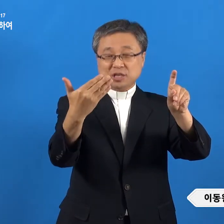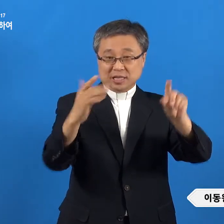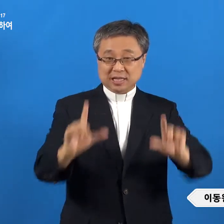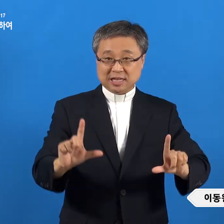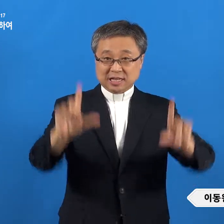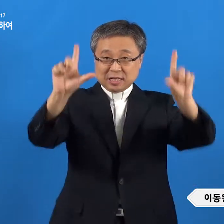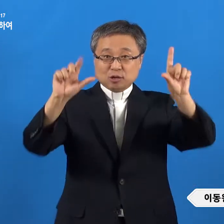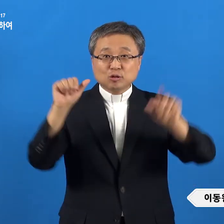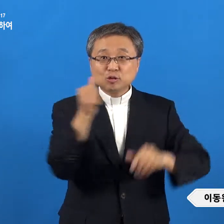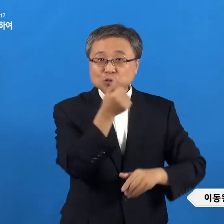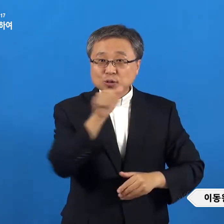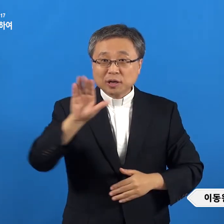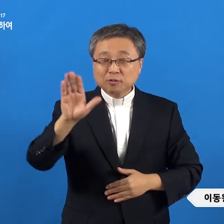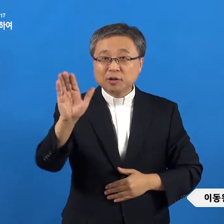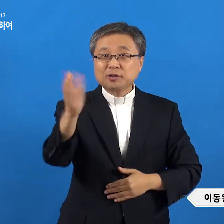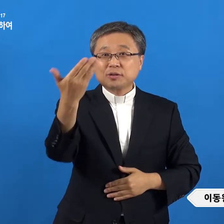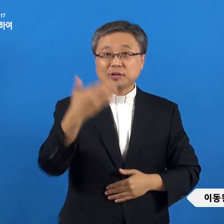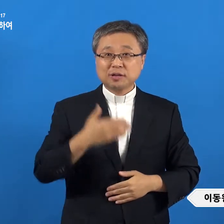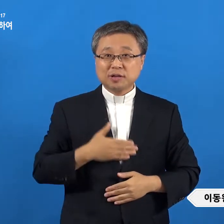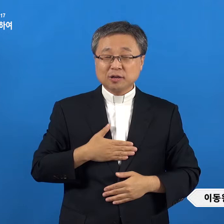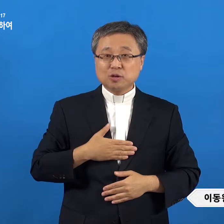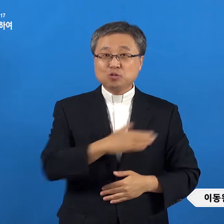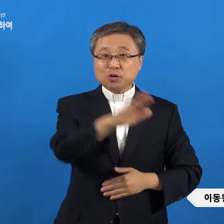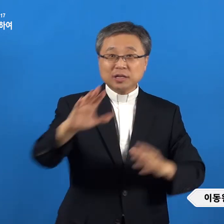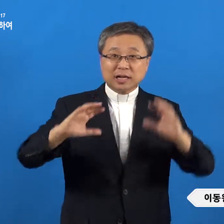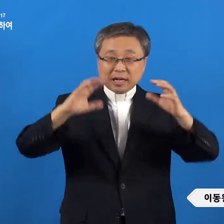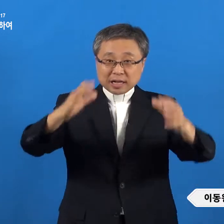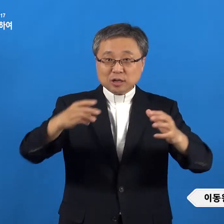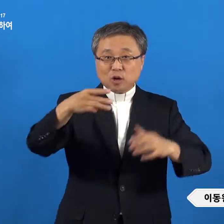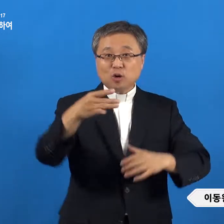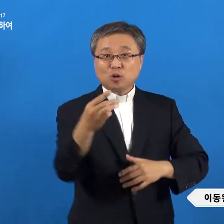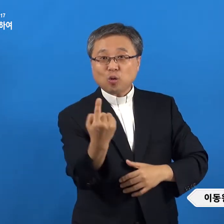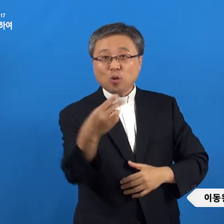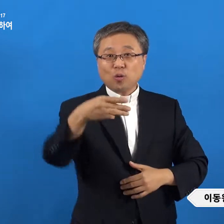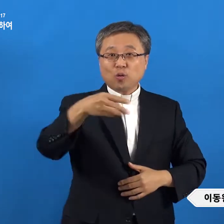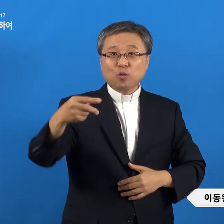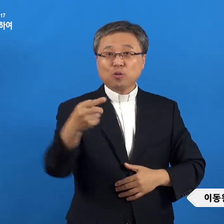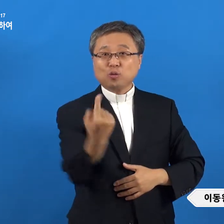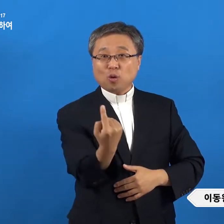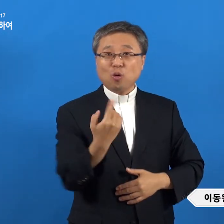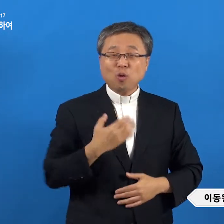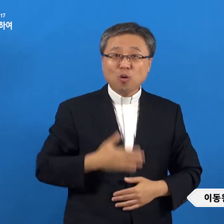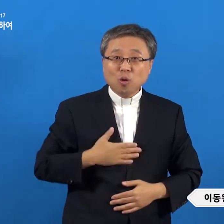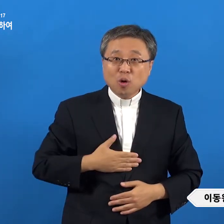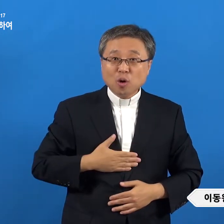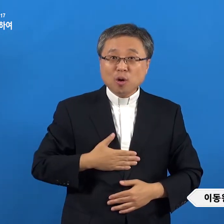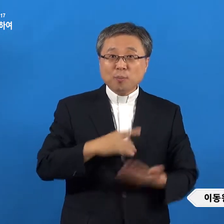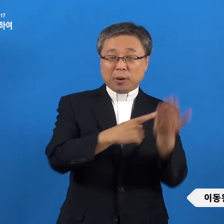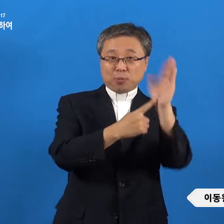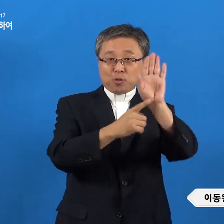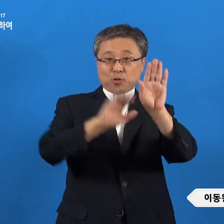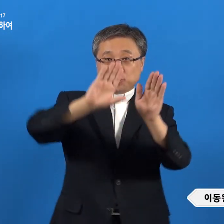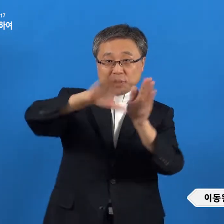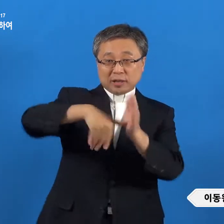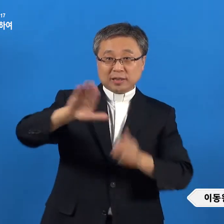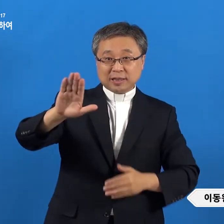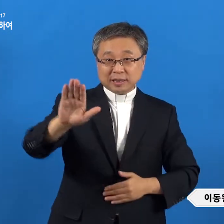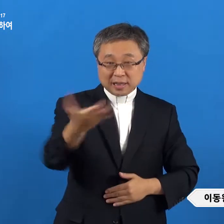요즘 한국에서도 상당히 로또에 열풍이 불어서 로또가 발표될 때 산 사람들은